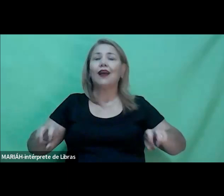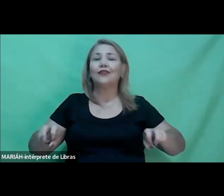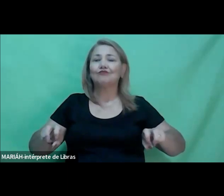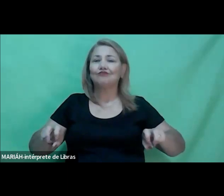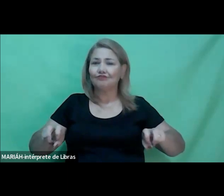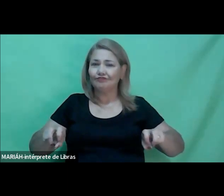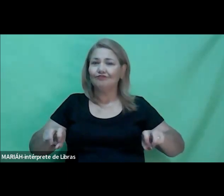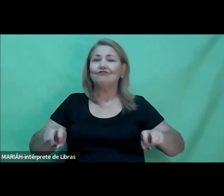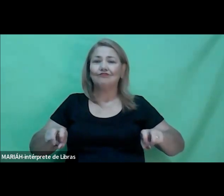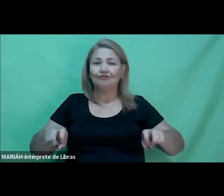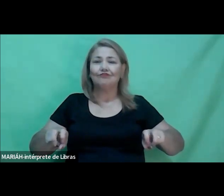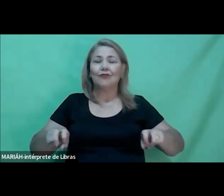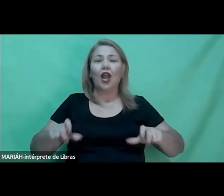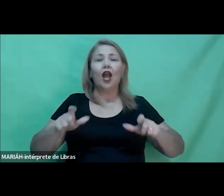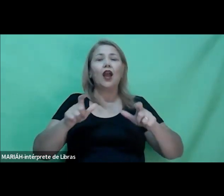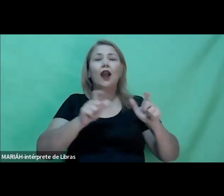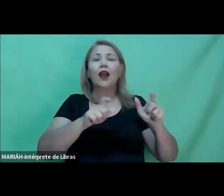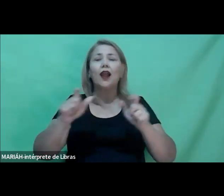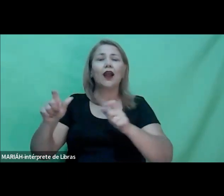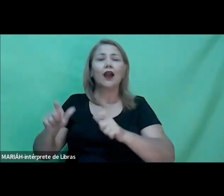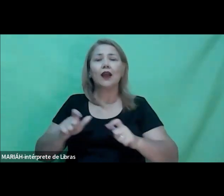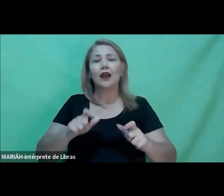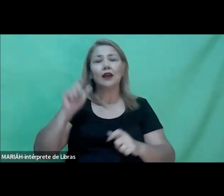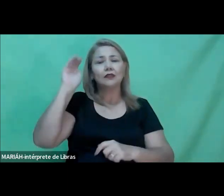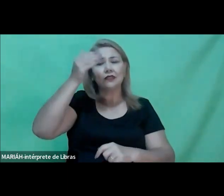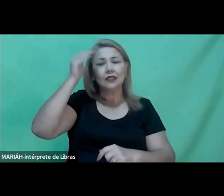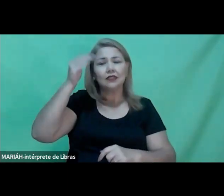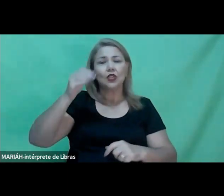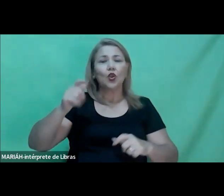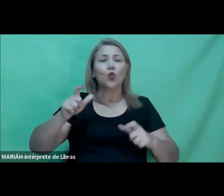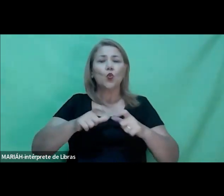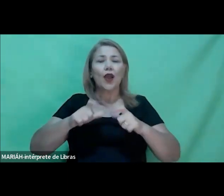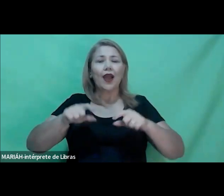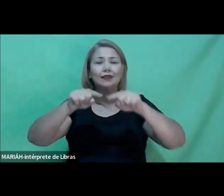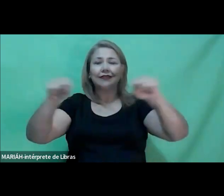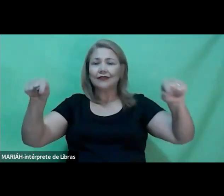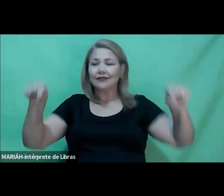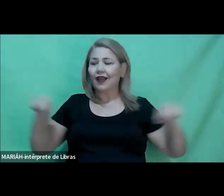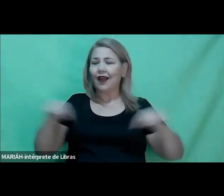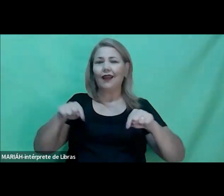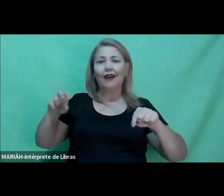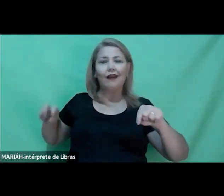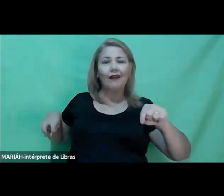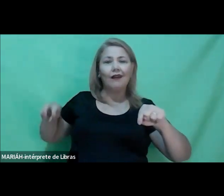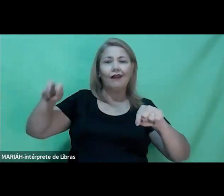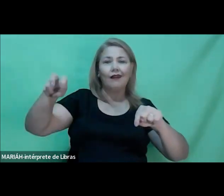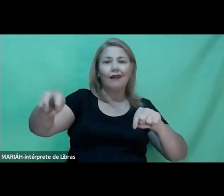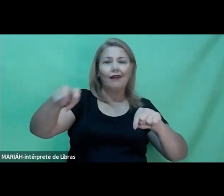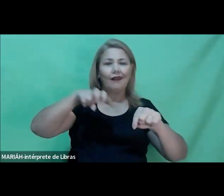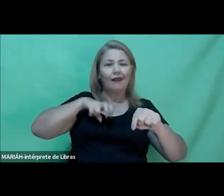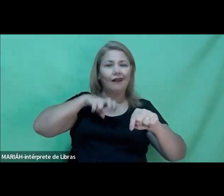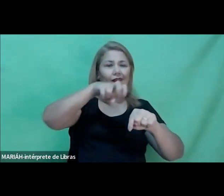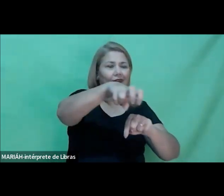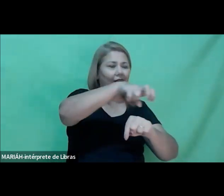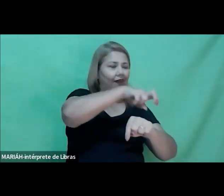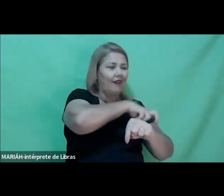está ubicada la persona sordociega con respecto a a la sala y los demás con respecto a los objetos a